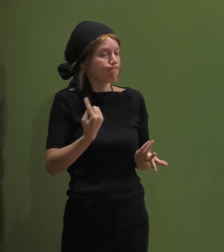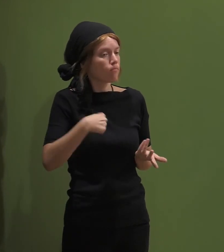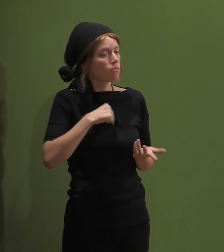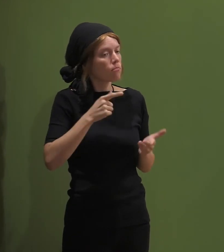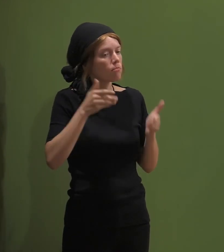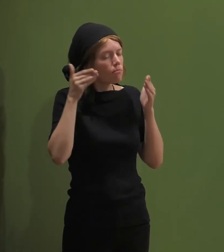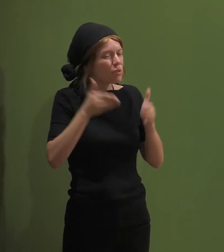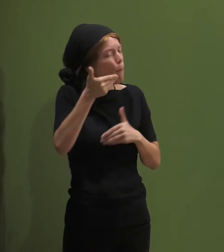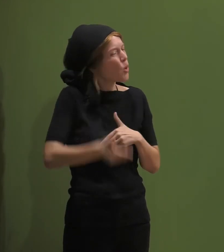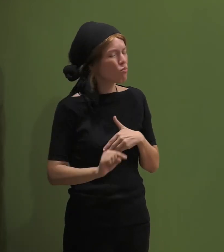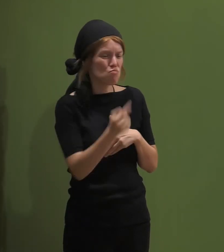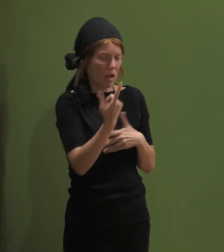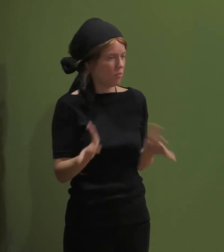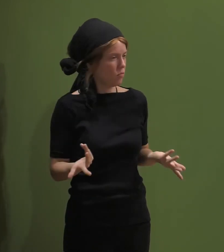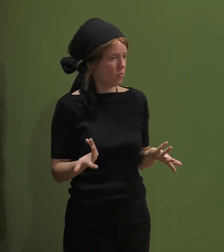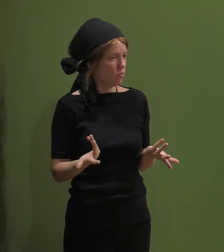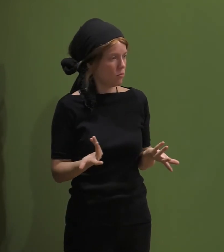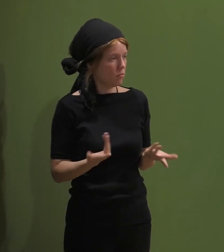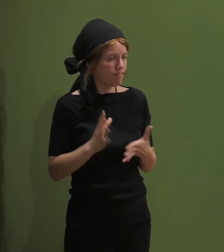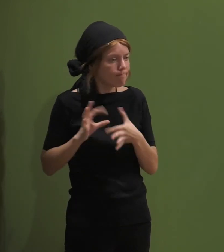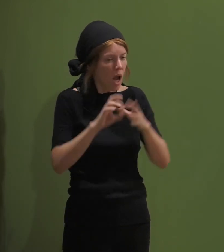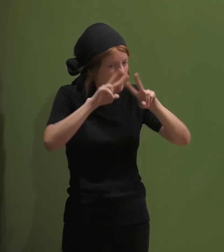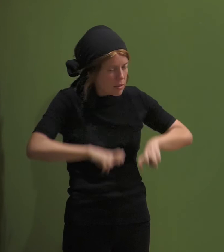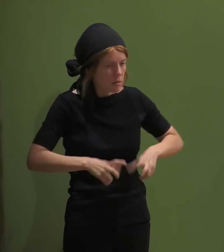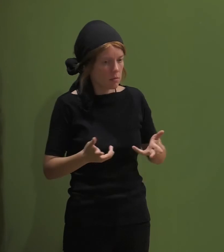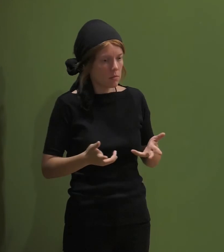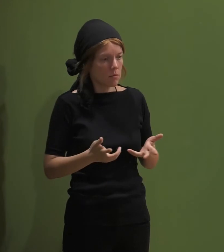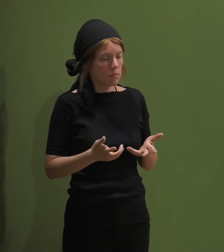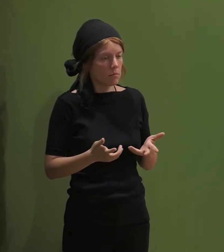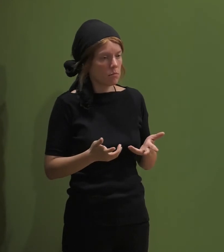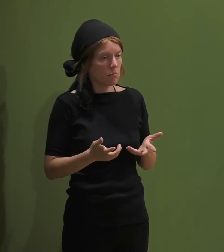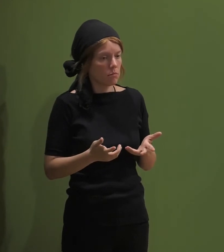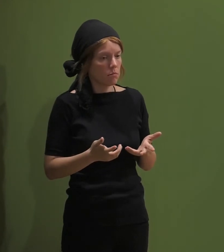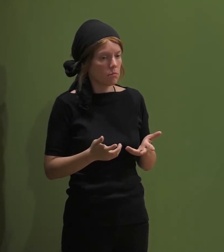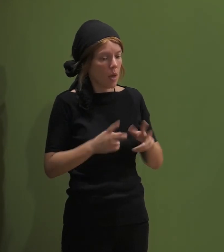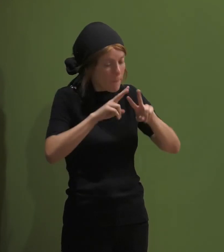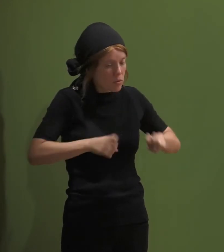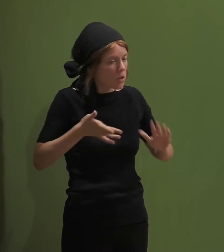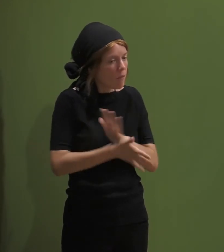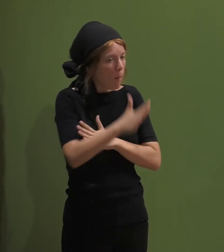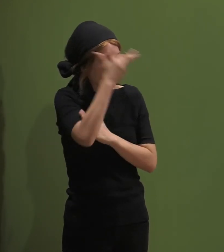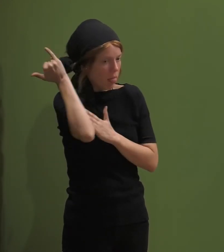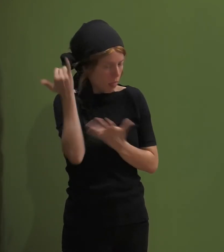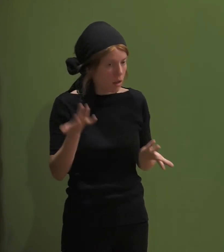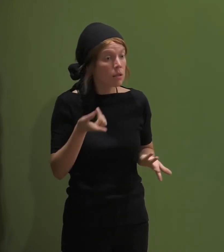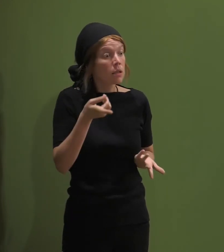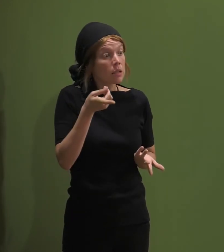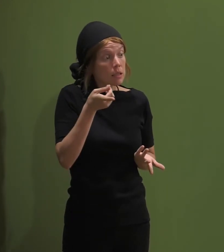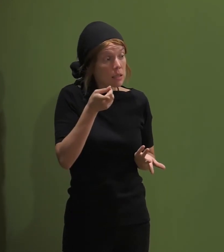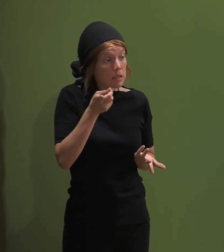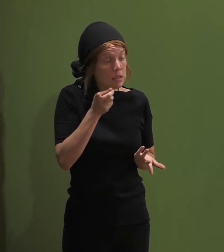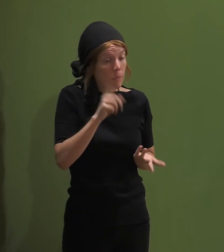a lo más trascendental y lo más importante, que tiene que ver con la investigación como generadora de talento y que tiene que ver